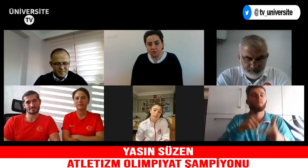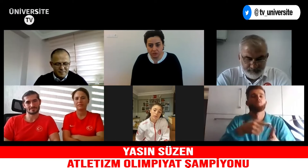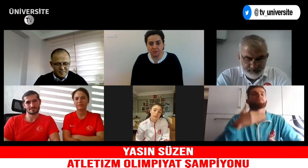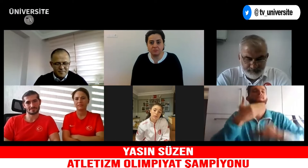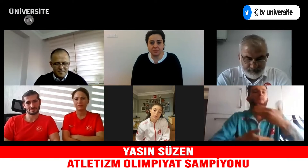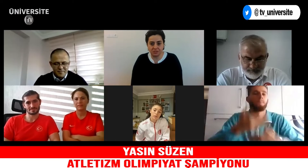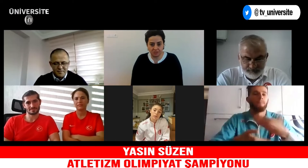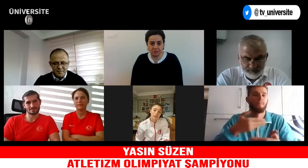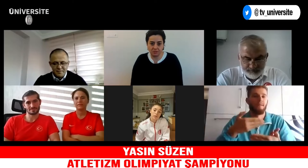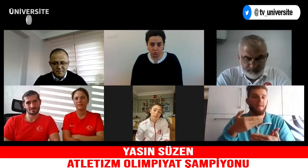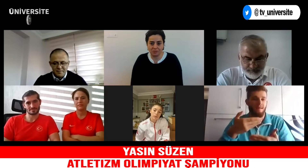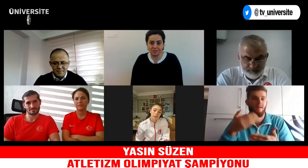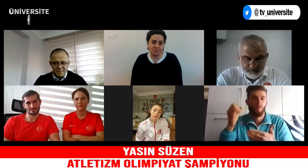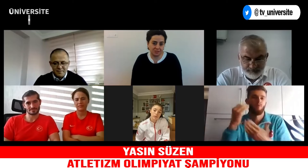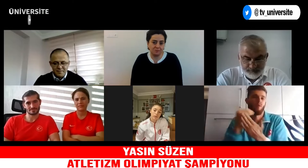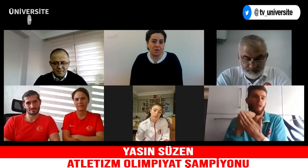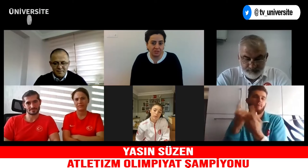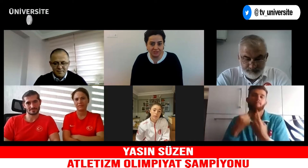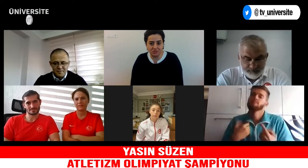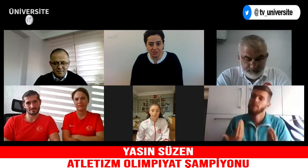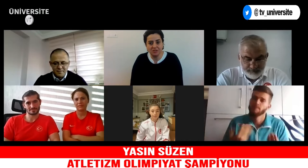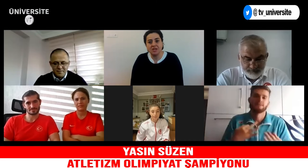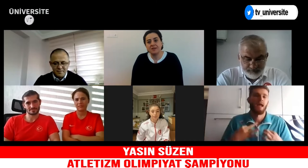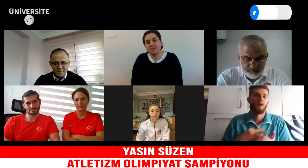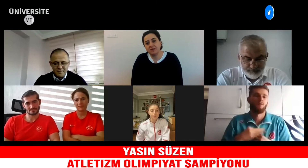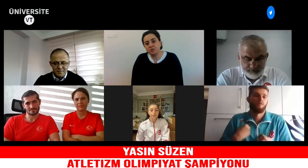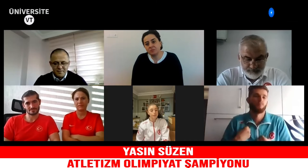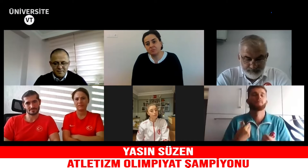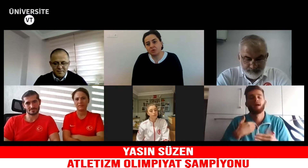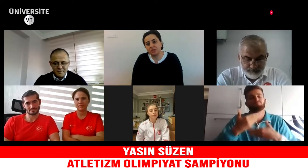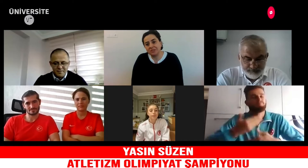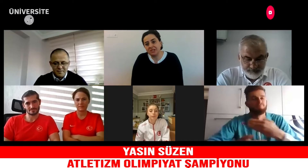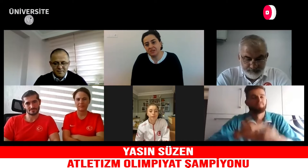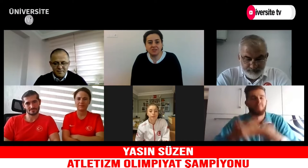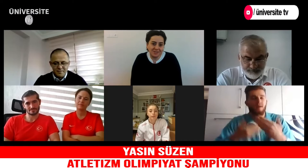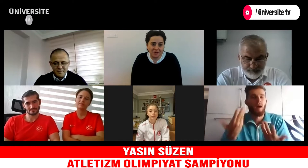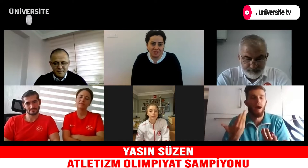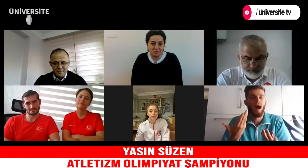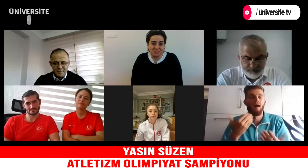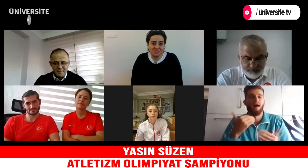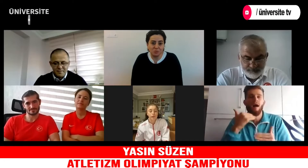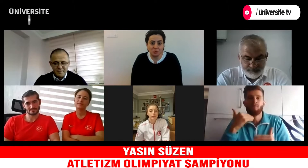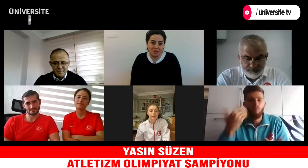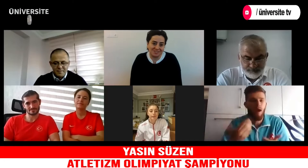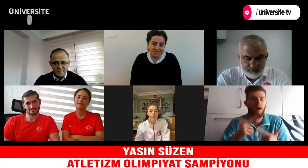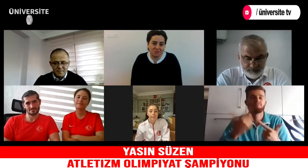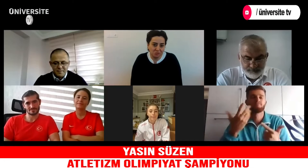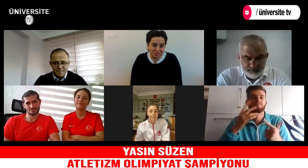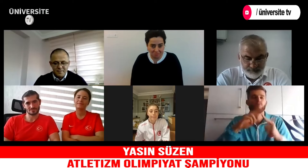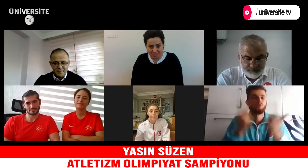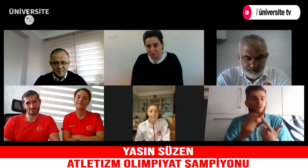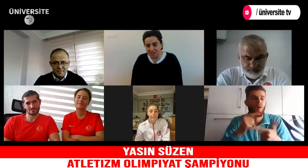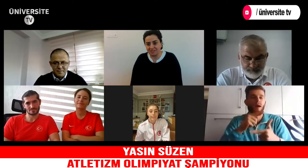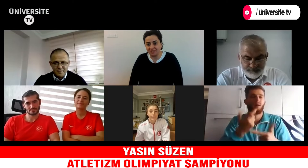beni. Orada başarı çok hızlı ivme alınca hocamın programıyla devam ettim. Aslında sporu ben